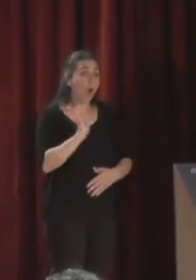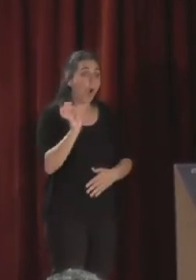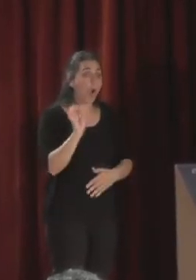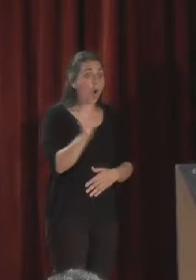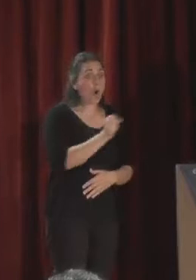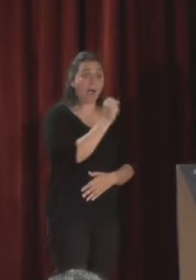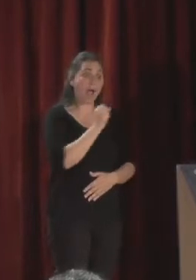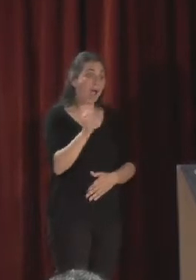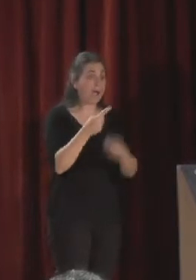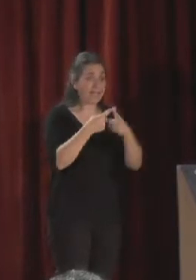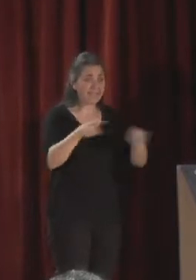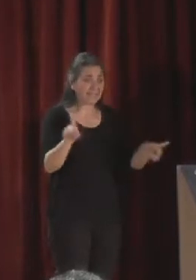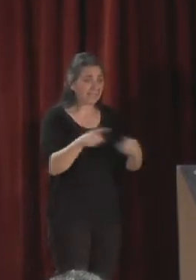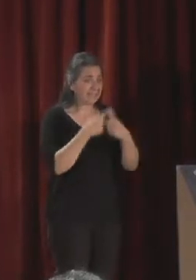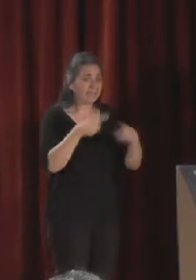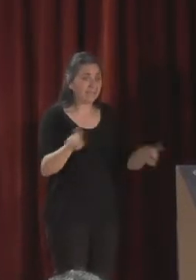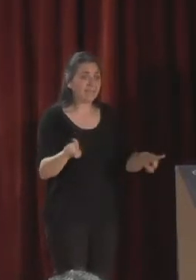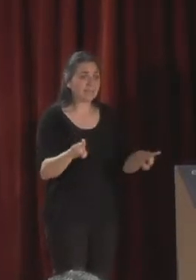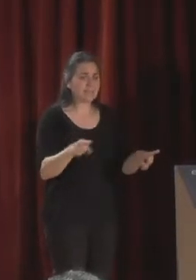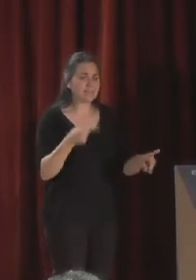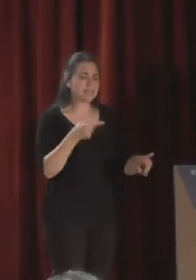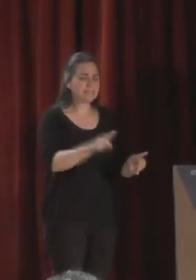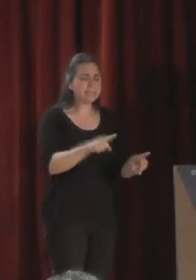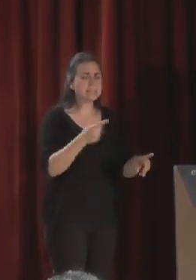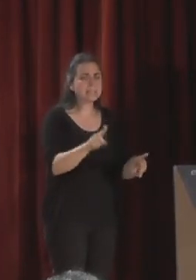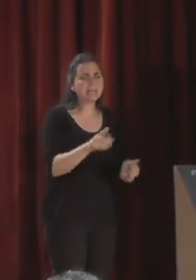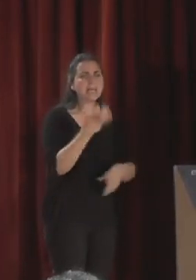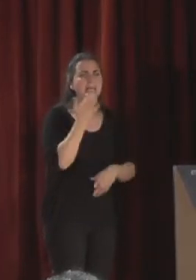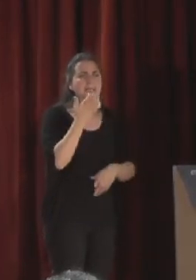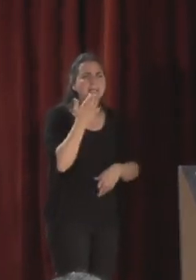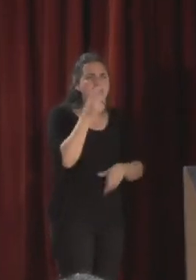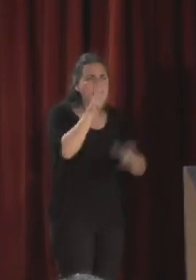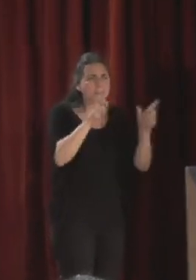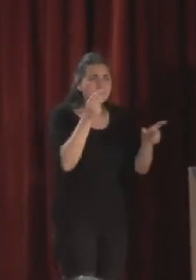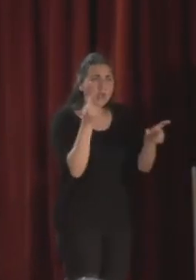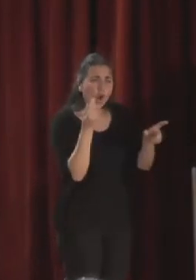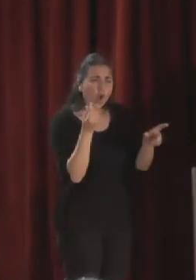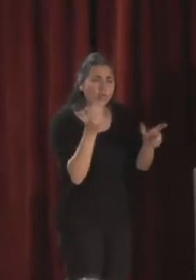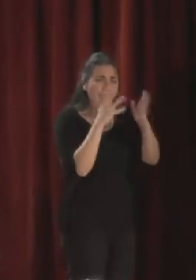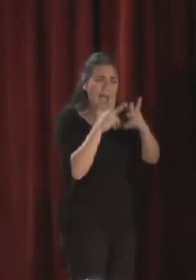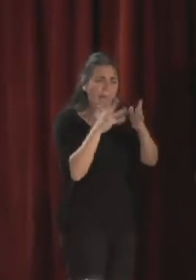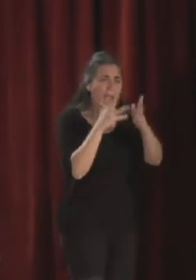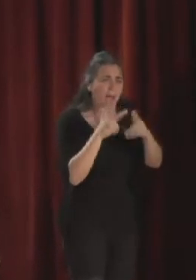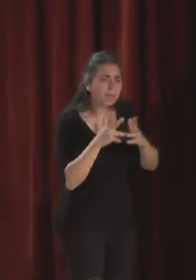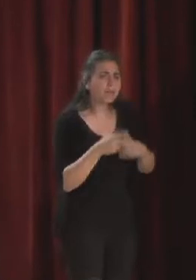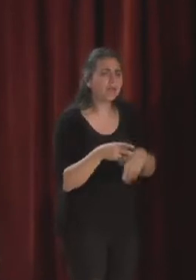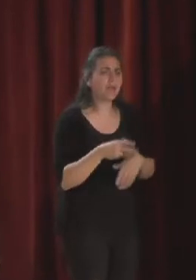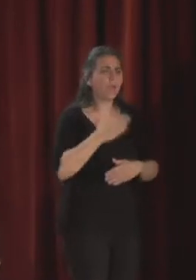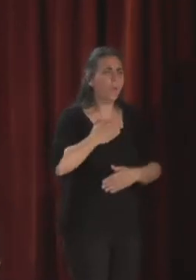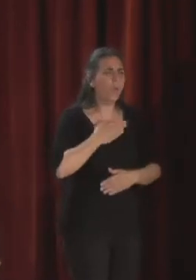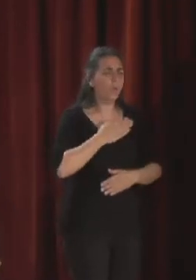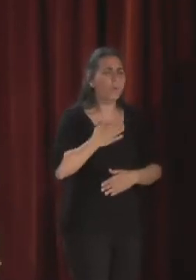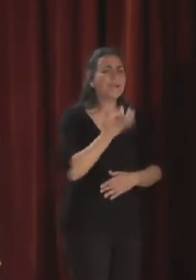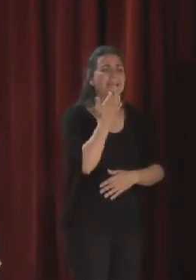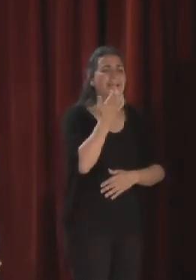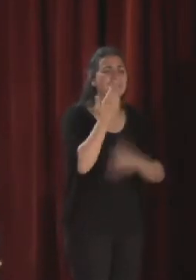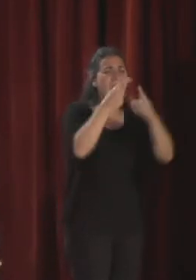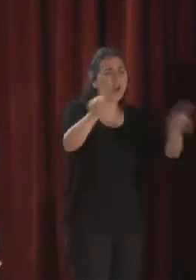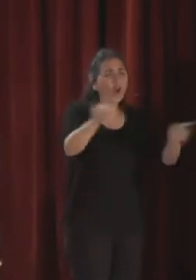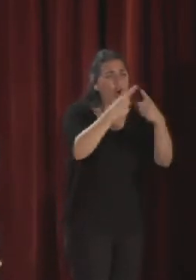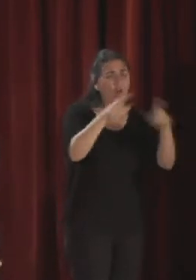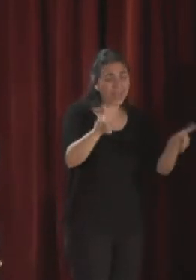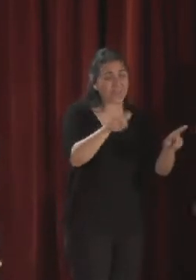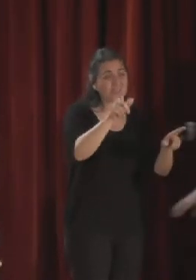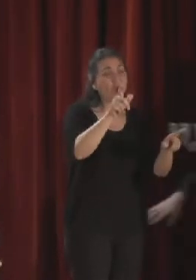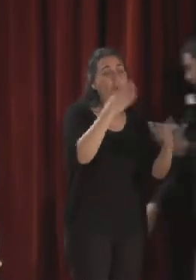de sarna, mientras haya un contable tosiendo, mientras haya un concierto de